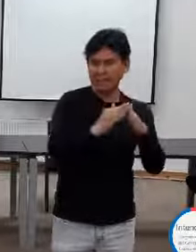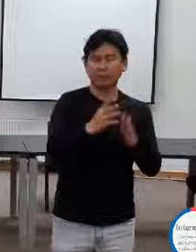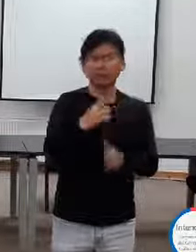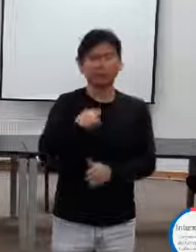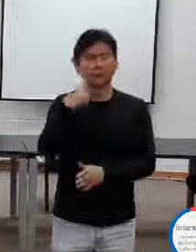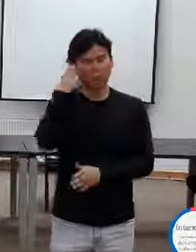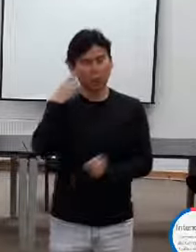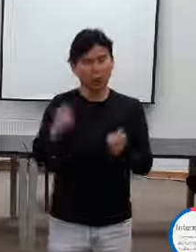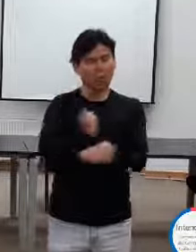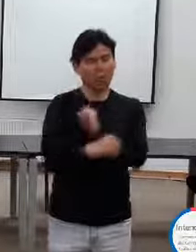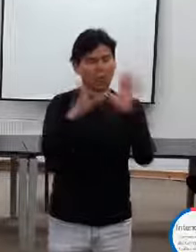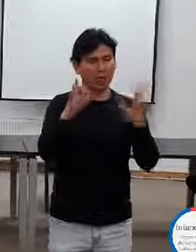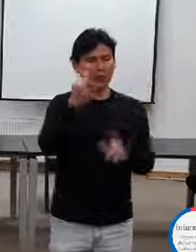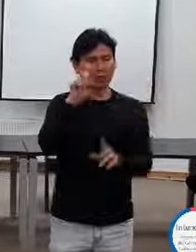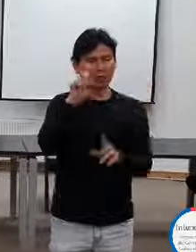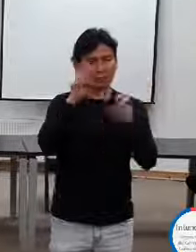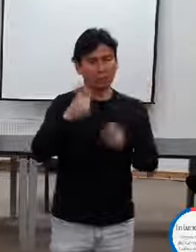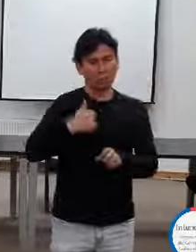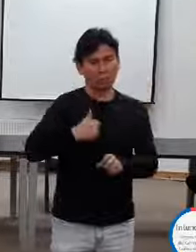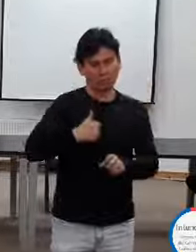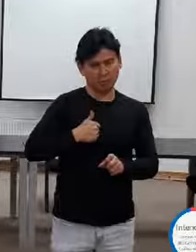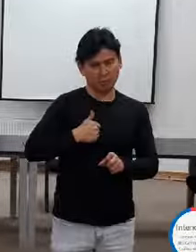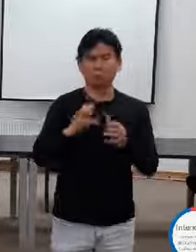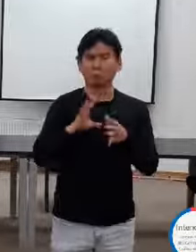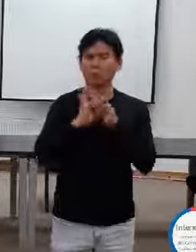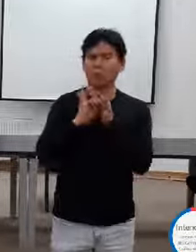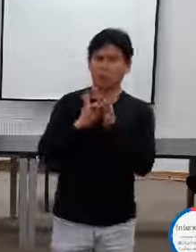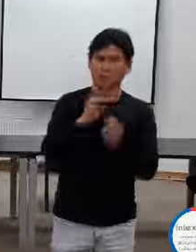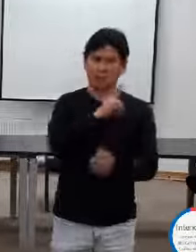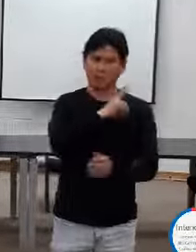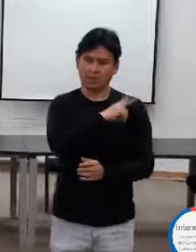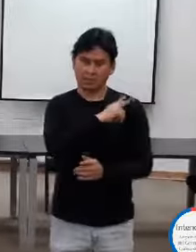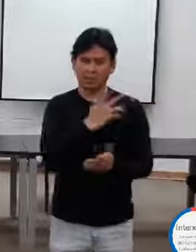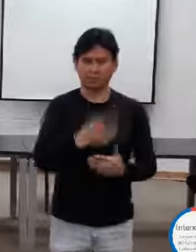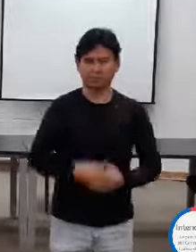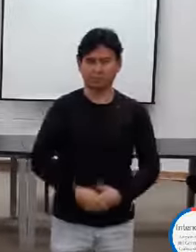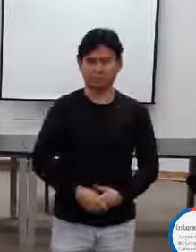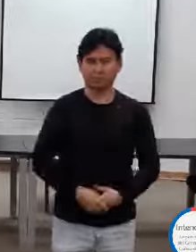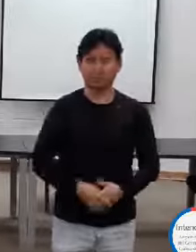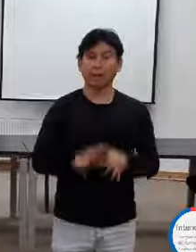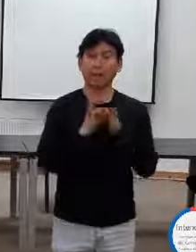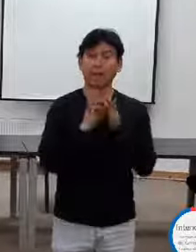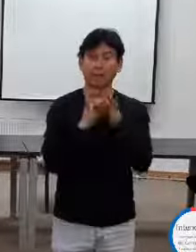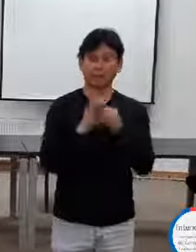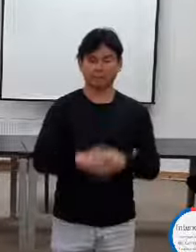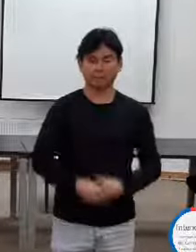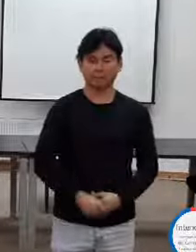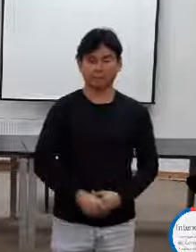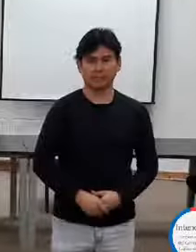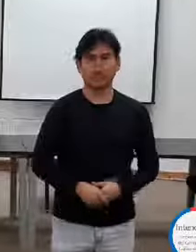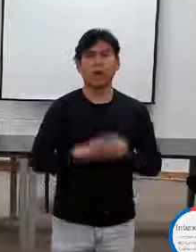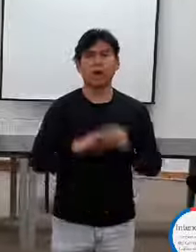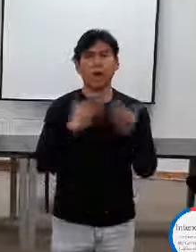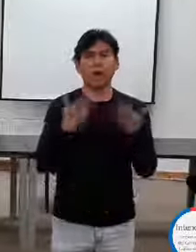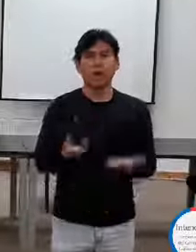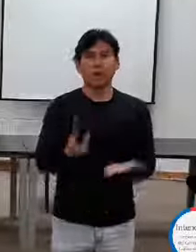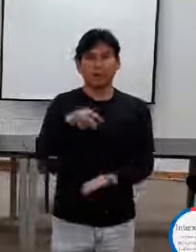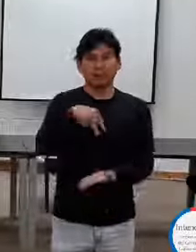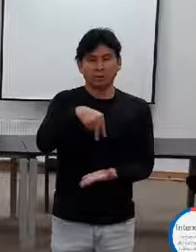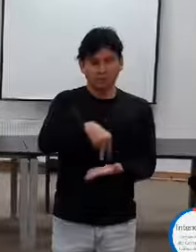que ha quedado claro en cuanto al cumplimiento de estas medidas. Muchas gracias, General. Gracias, General. Dejamos ahora